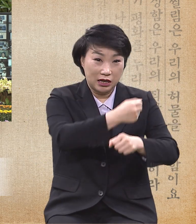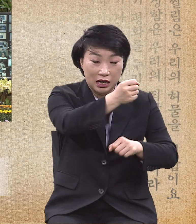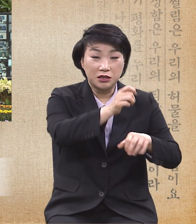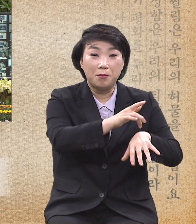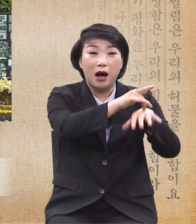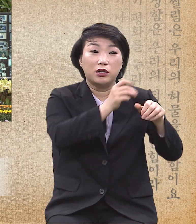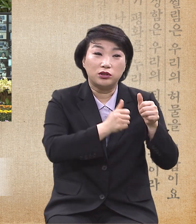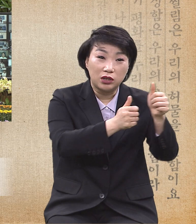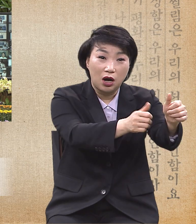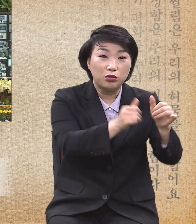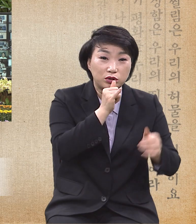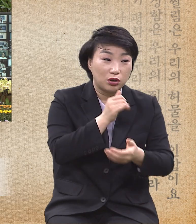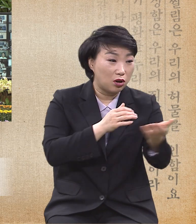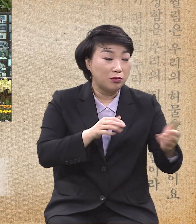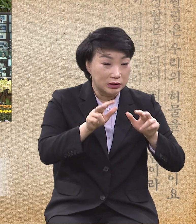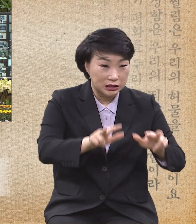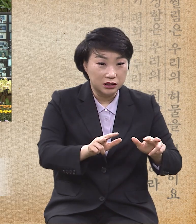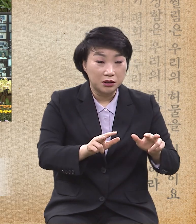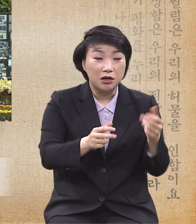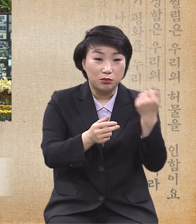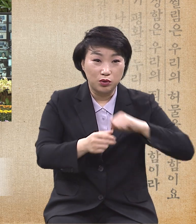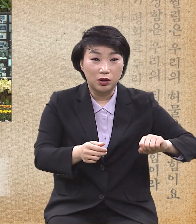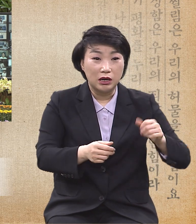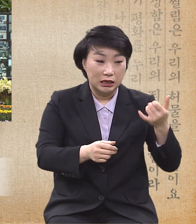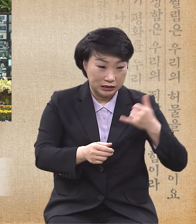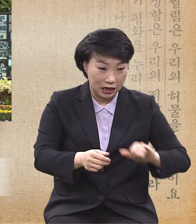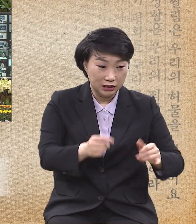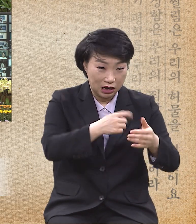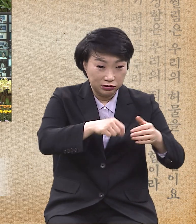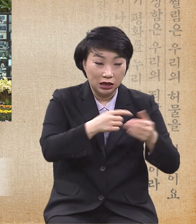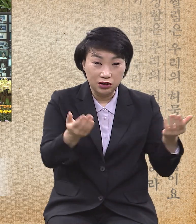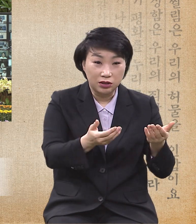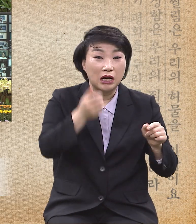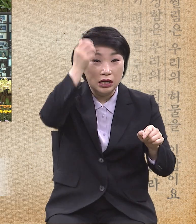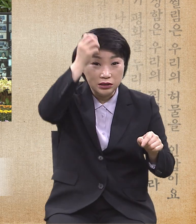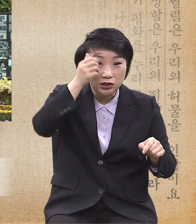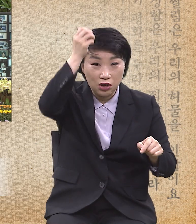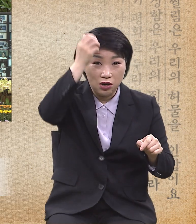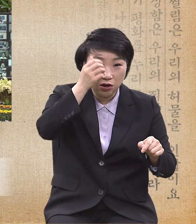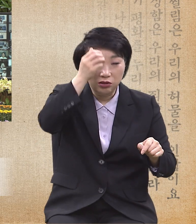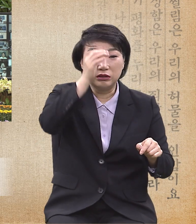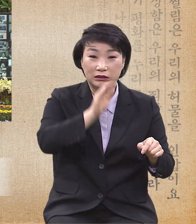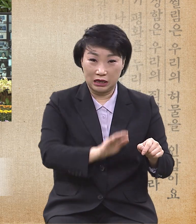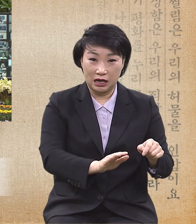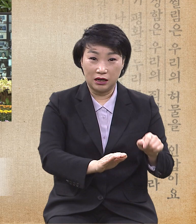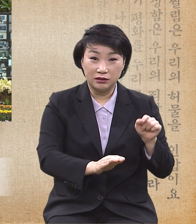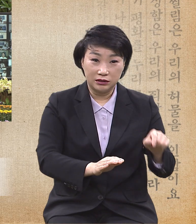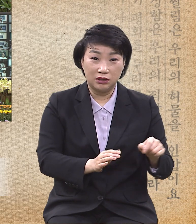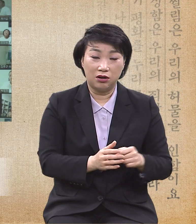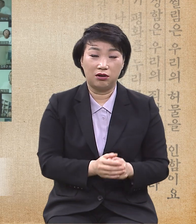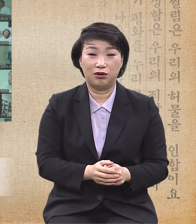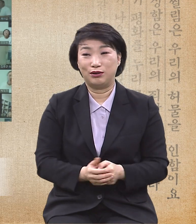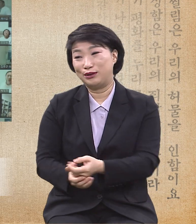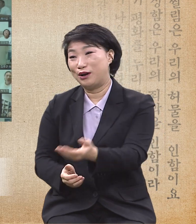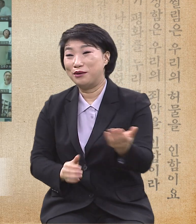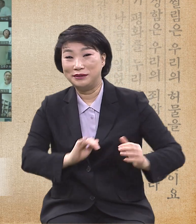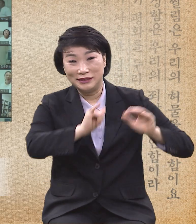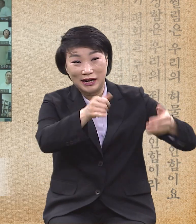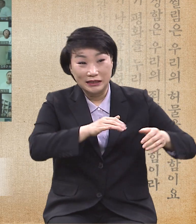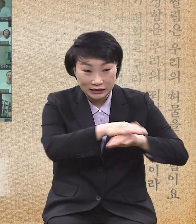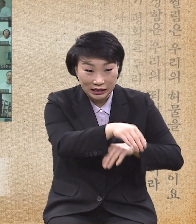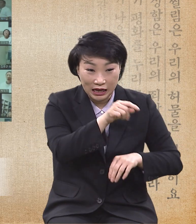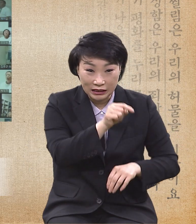잡은 자를 따랐으니 지금 곧 불순종의 아들들 가운데서 역사하는 영이라. 세상